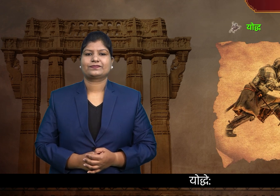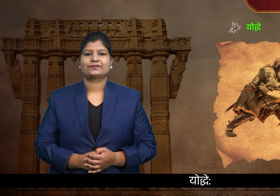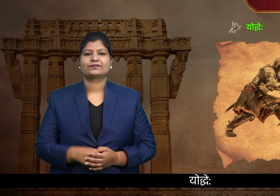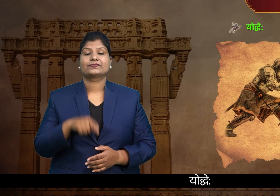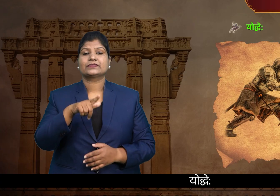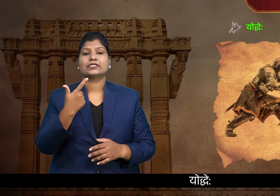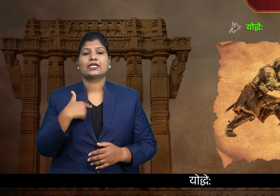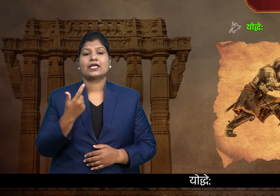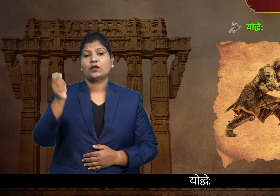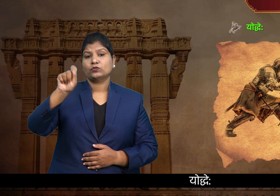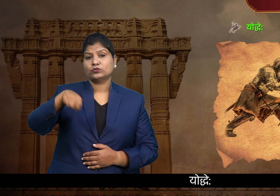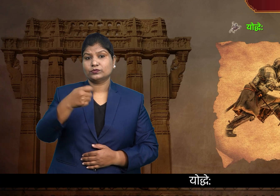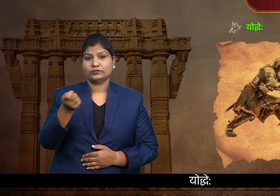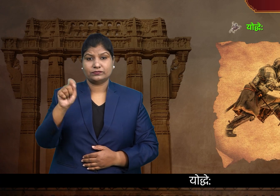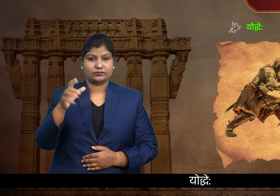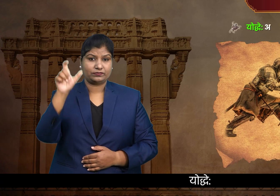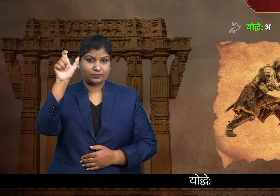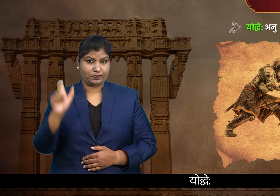योद्धे.